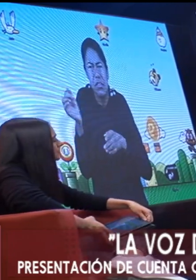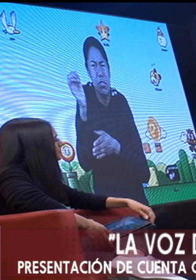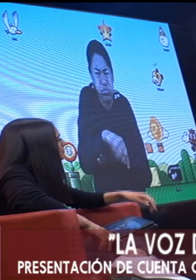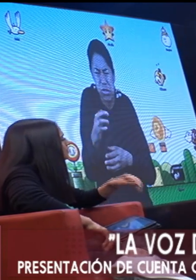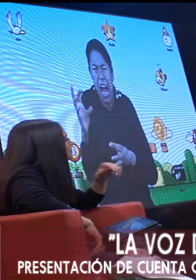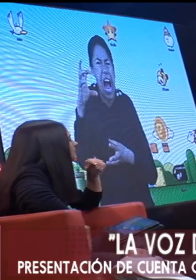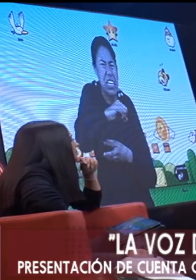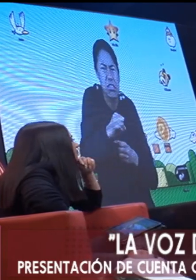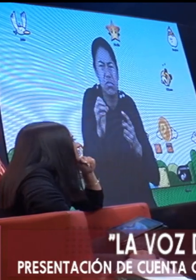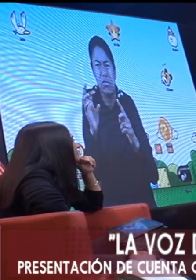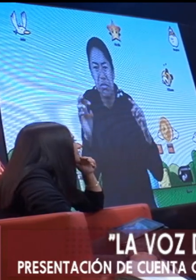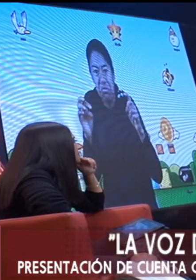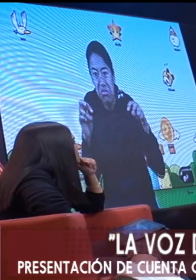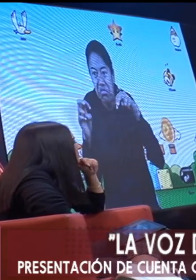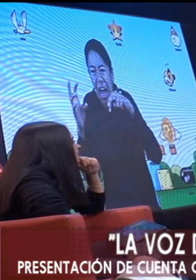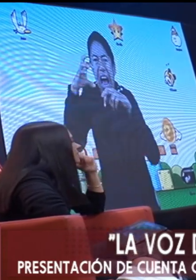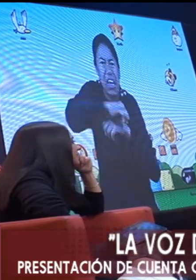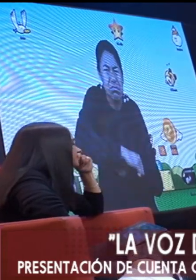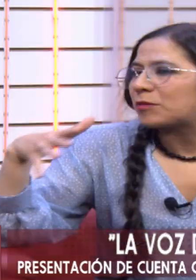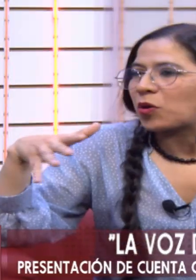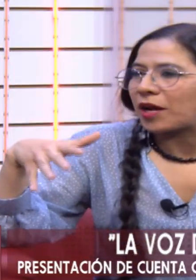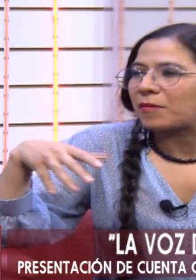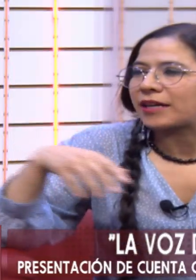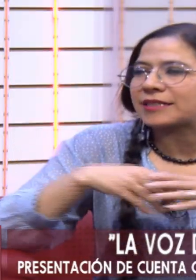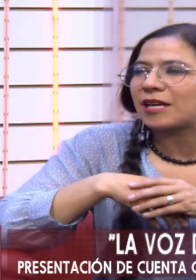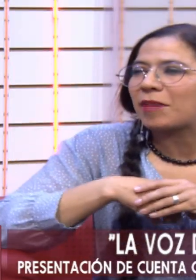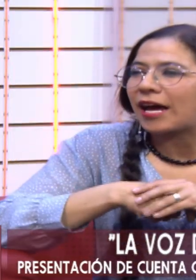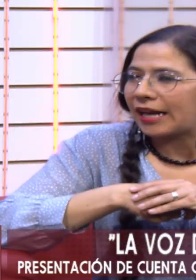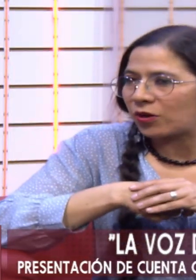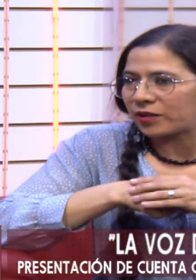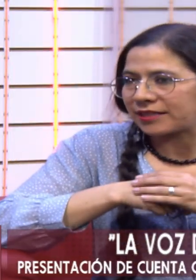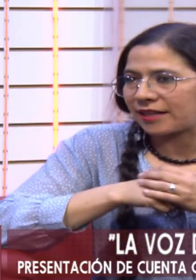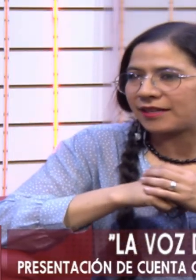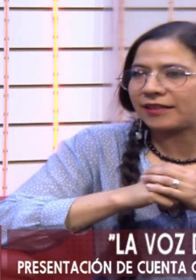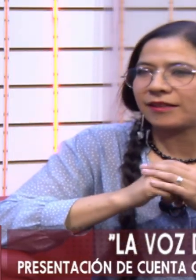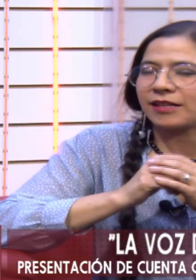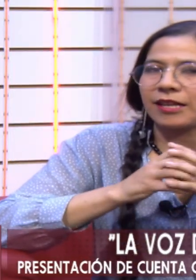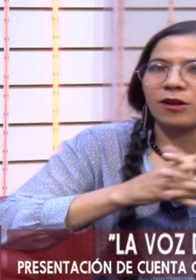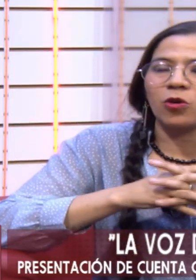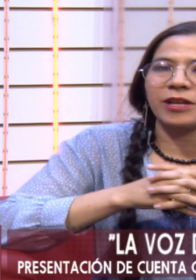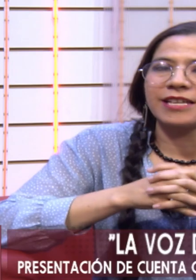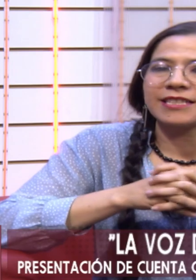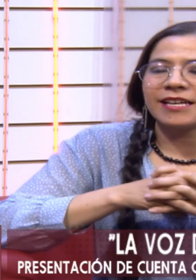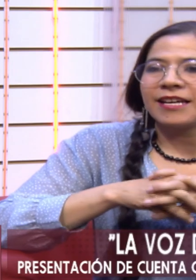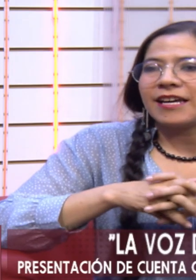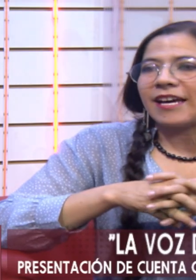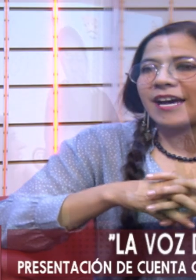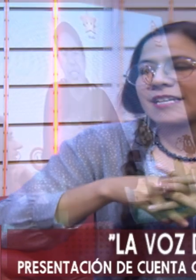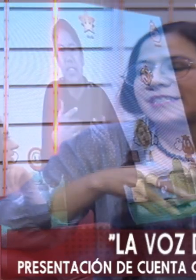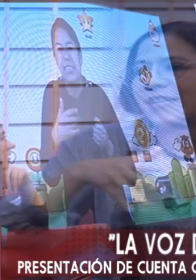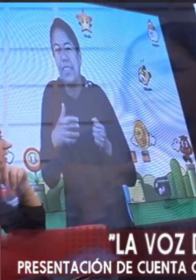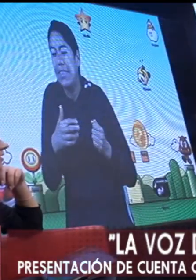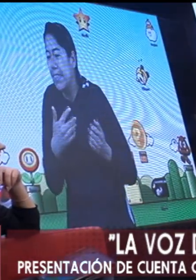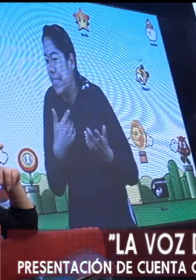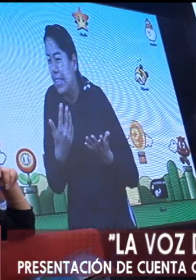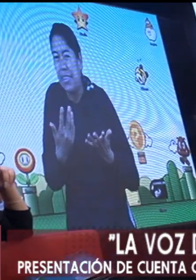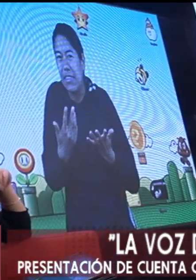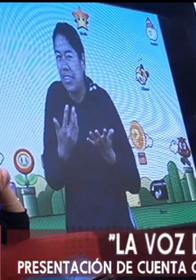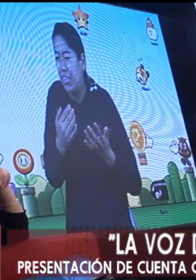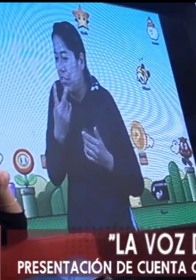gente del Centro Cultural España es, en este programa que se llama Jaleo, que está dirigido a jóvenes, hacer este acceso para jóvenes sordos en este